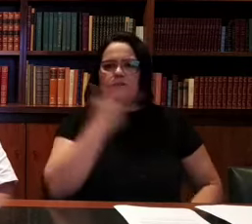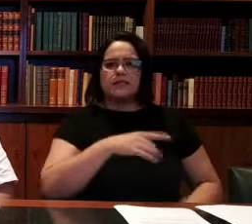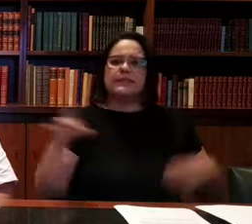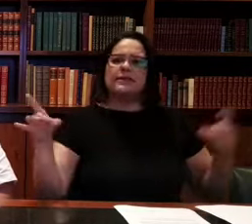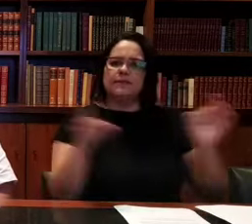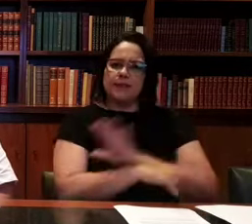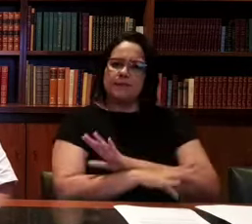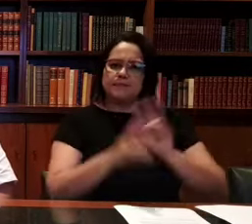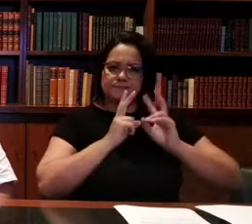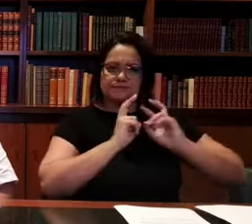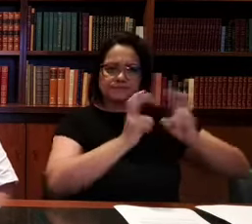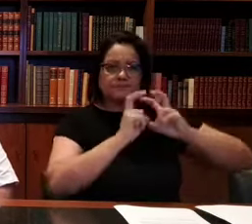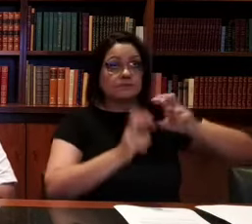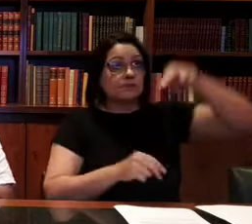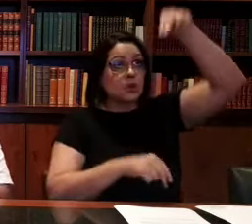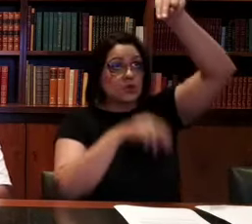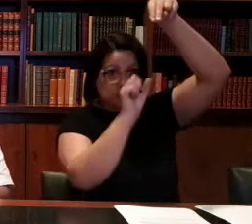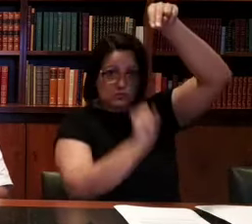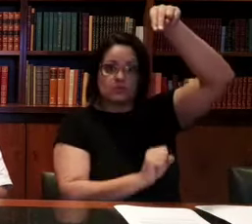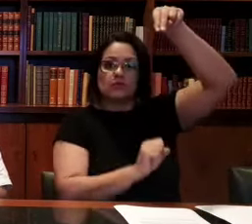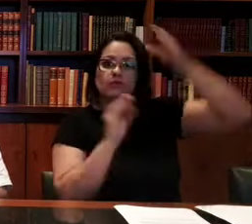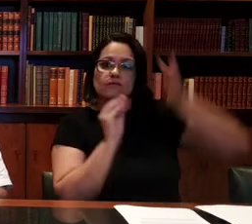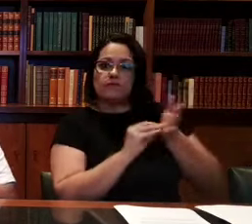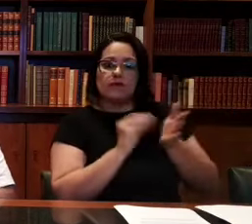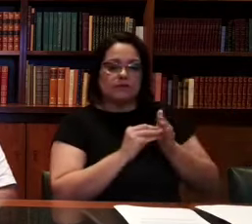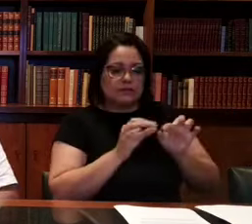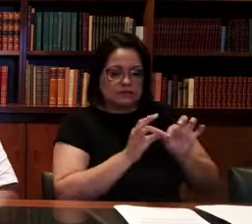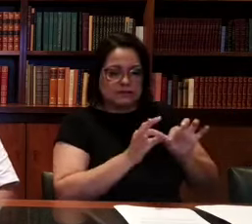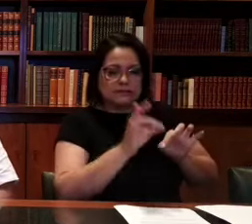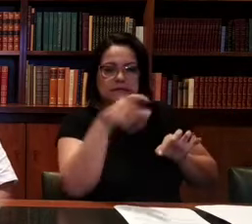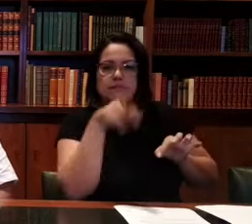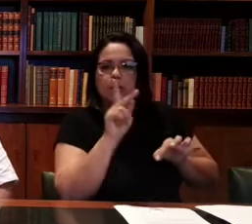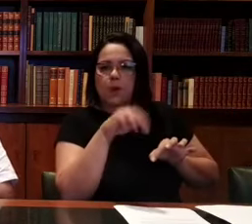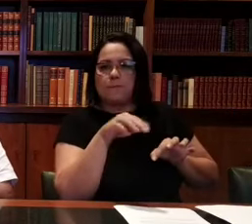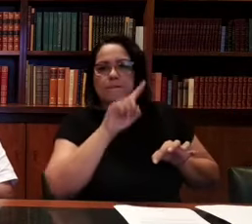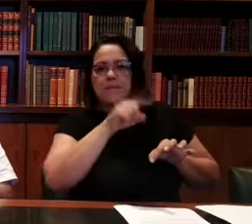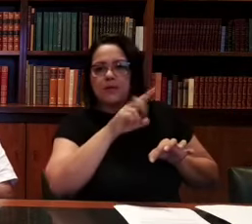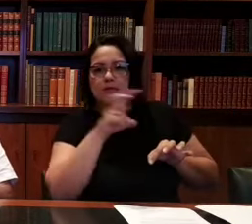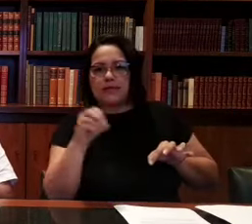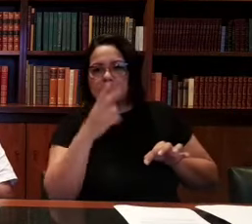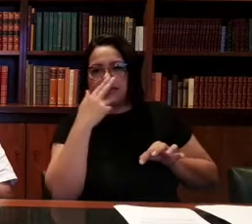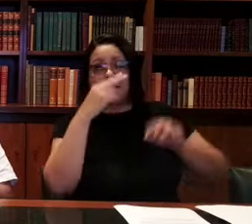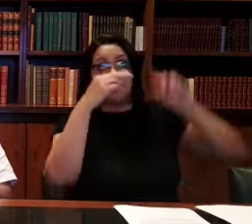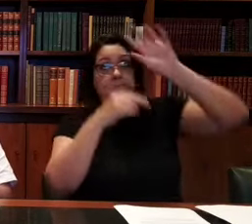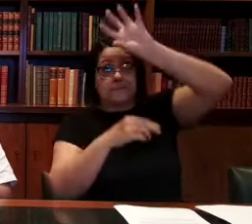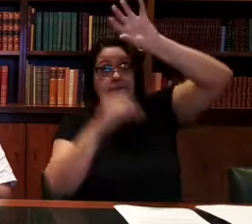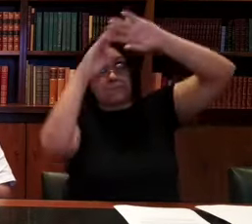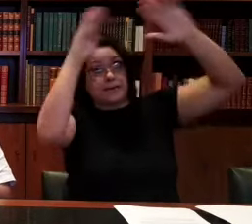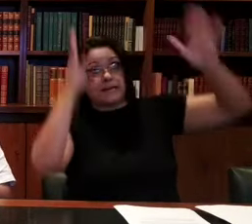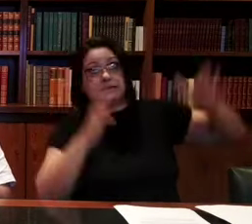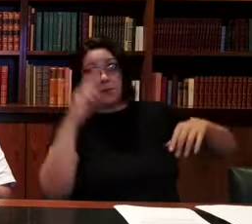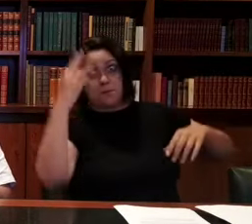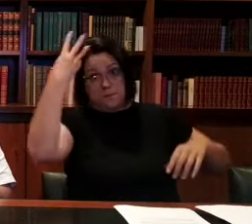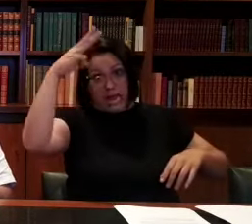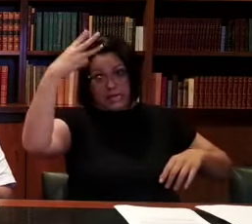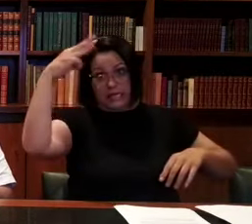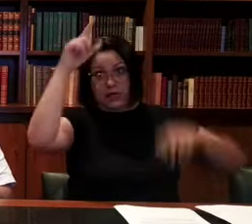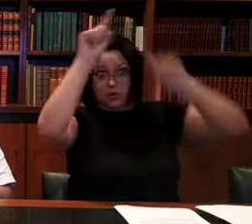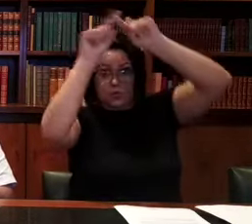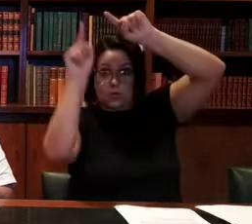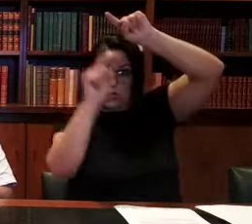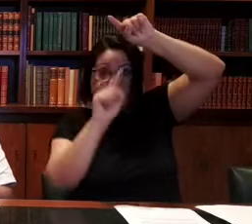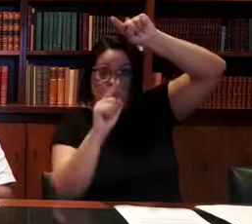ferrovia norte-sul é faltava-me quem os que vão ver se era sai lá do Maranhão Pará Tocantins Goiás e morre aqui no porto de